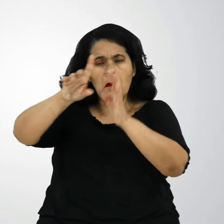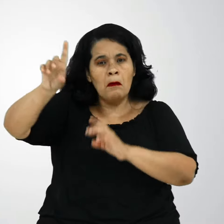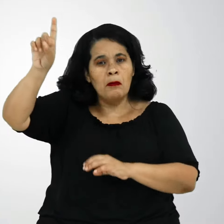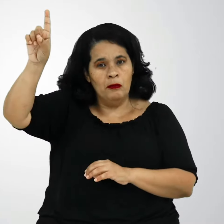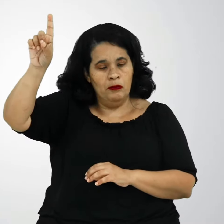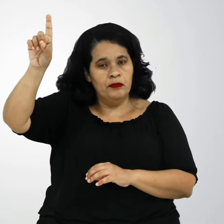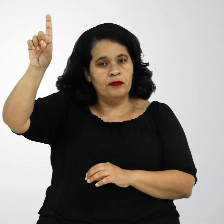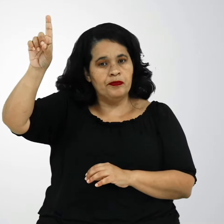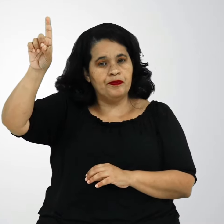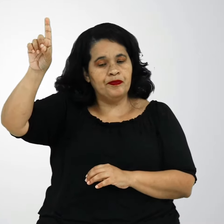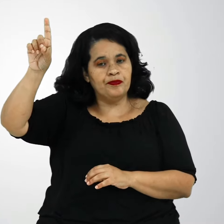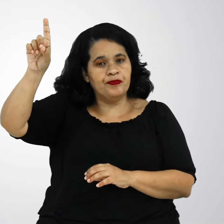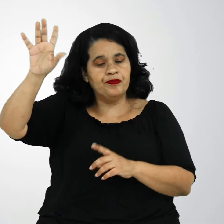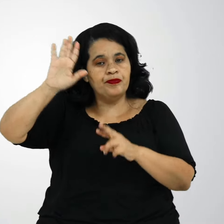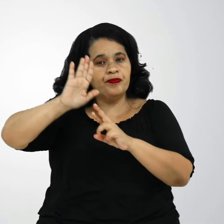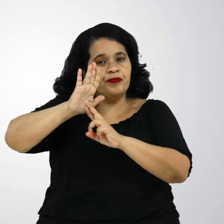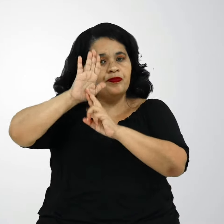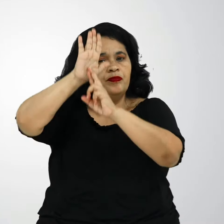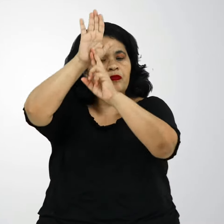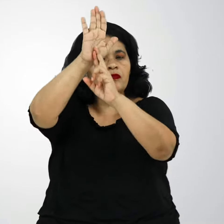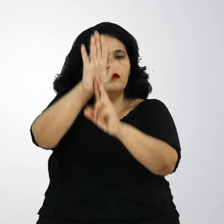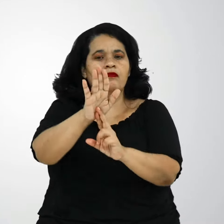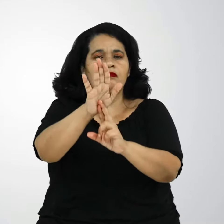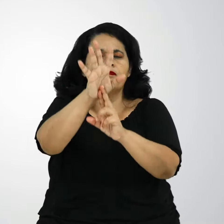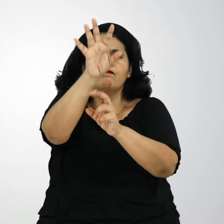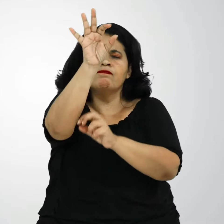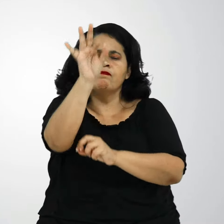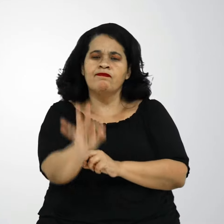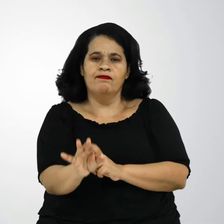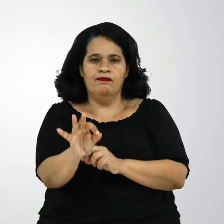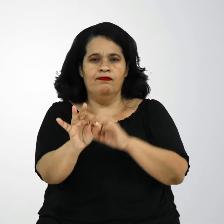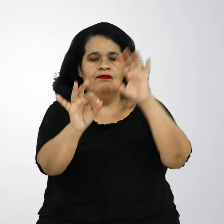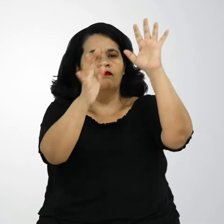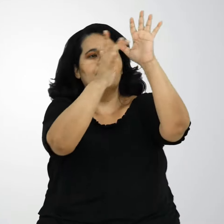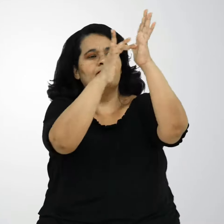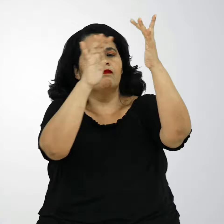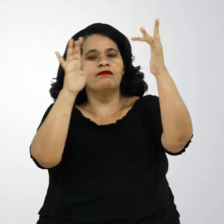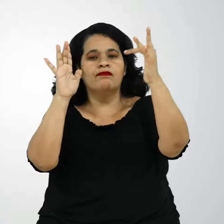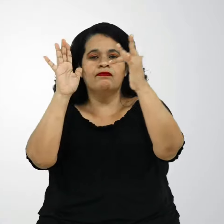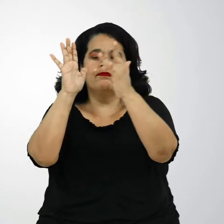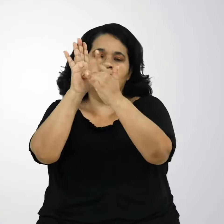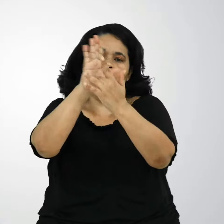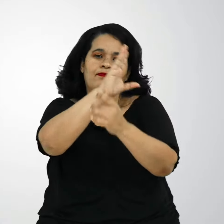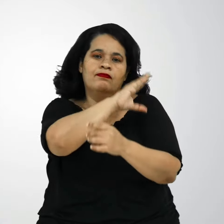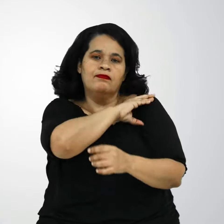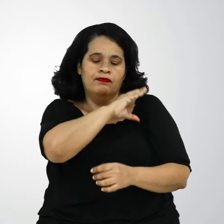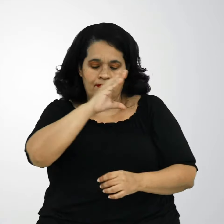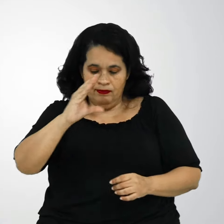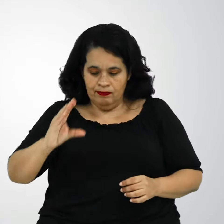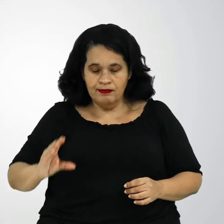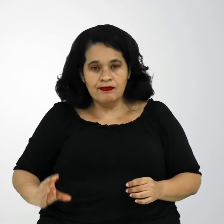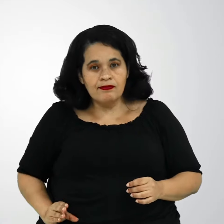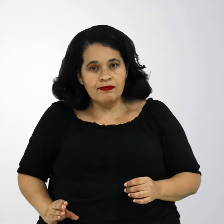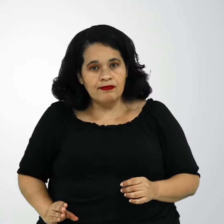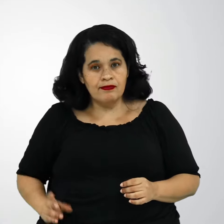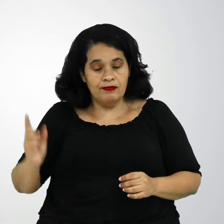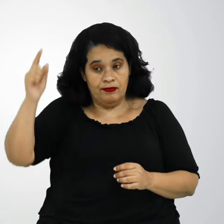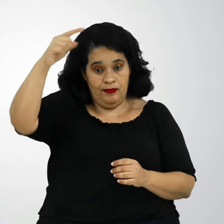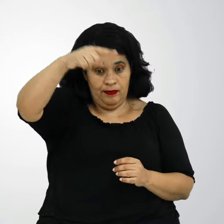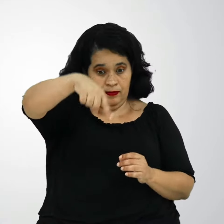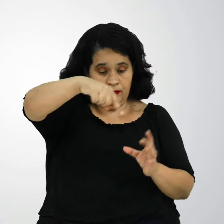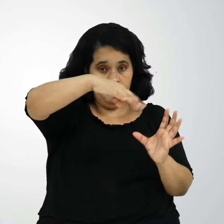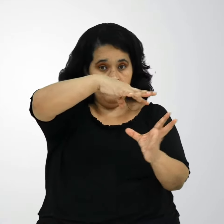humanidade, é uma referência óbvia, né, a Cristo, ao Messias que veria e que cumpriria